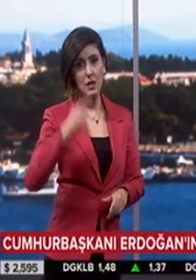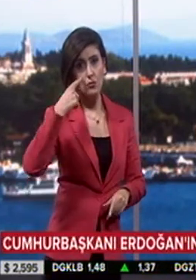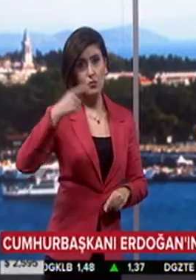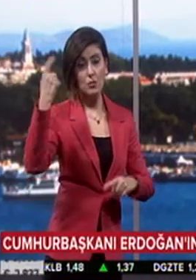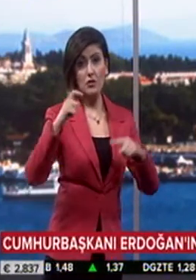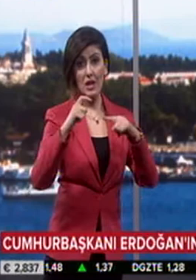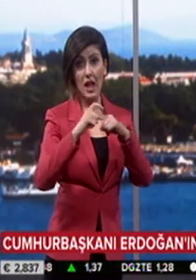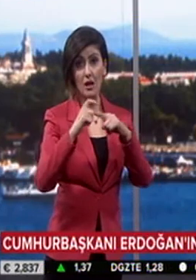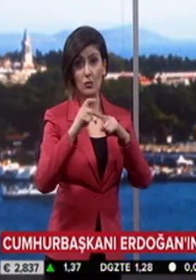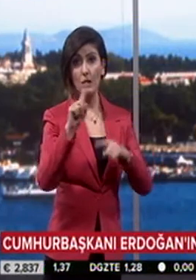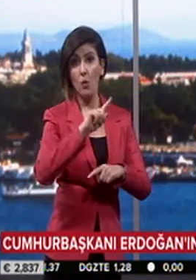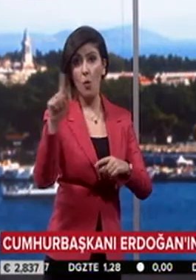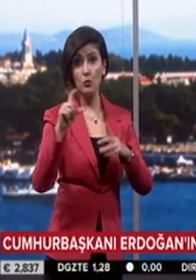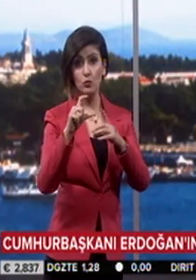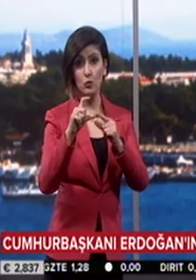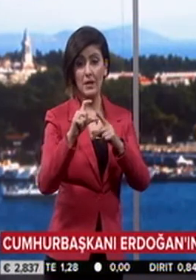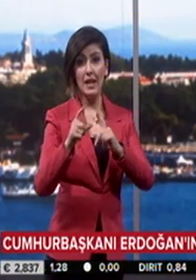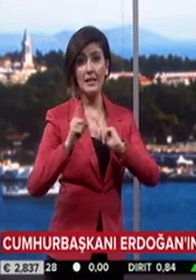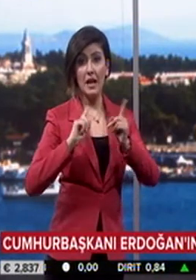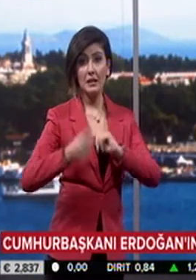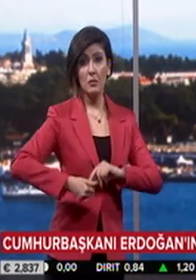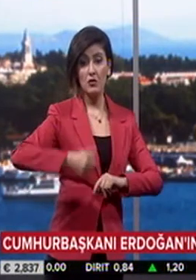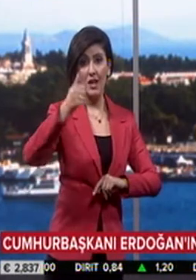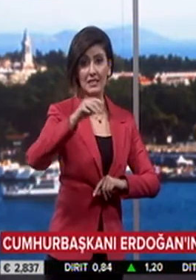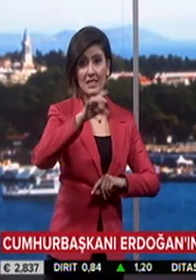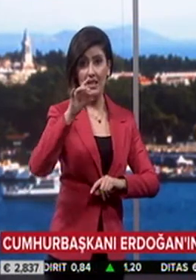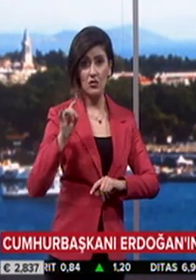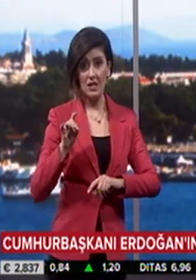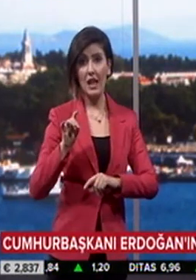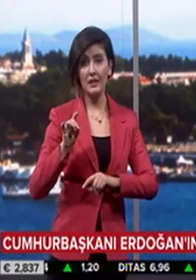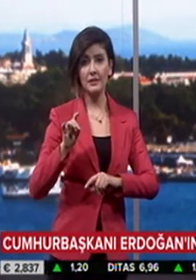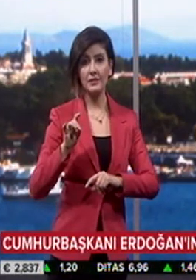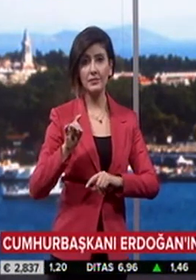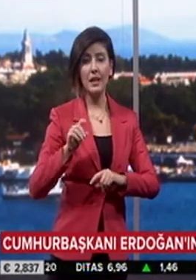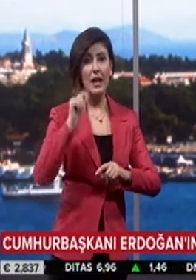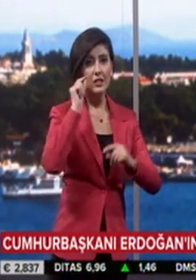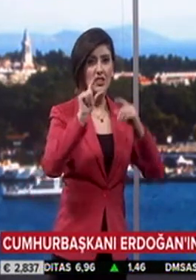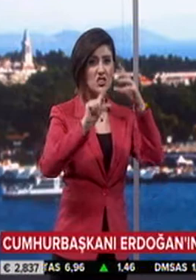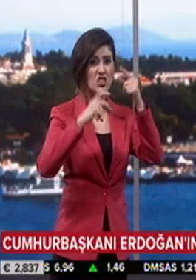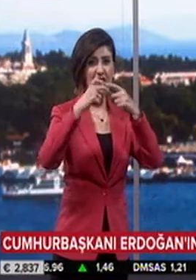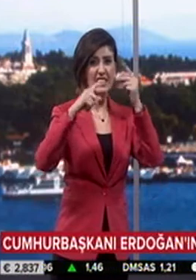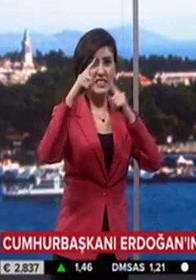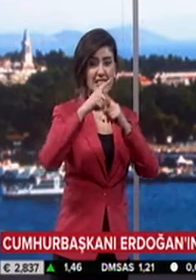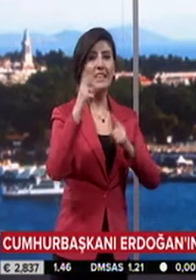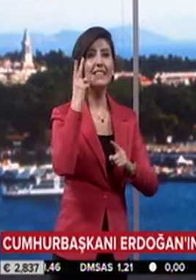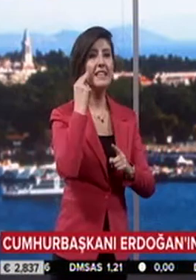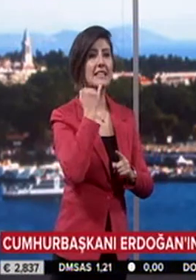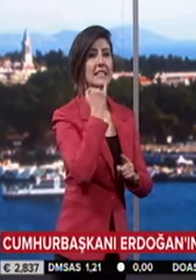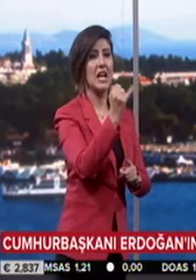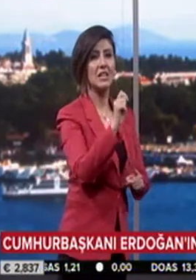Cumhurbaşkanı Recep Tayyip Erdoğan 10 Şubat'ta Yargıtay Başkanlığı'na seçilen İsmail Rüştü Cirit'e nezaket ziyaretinde bulundu.